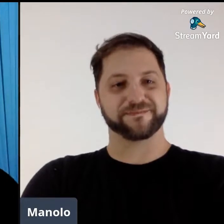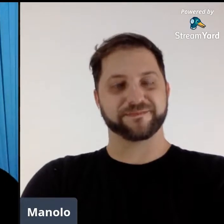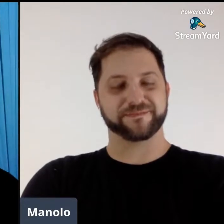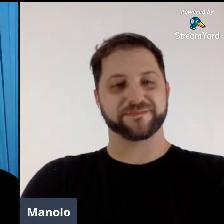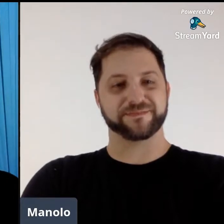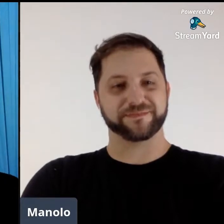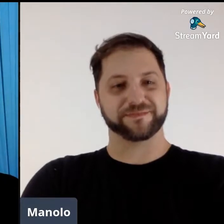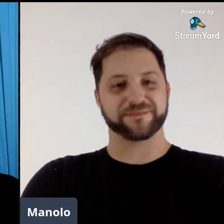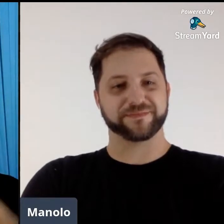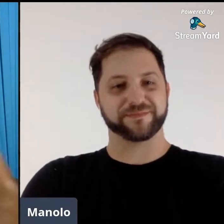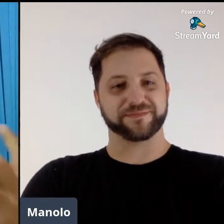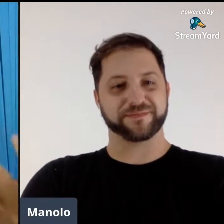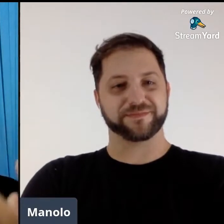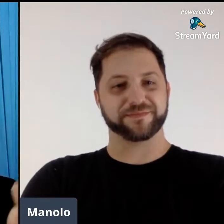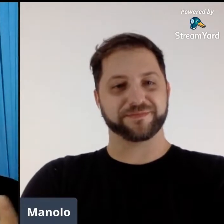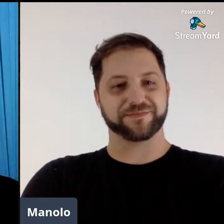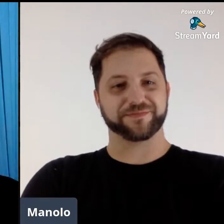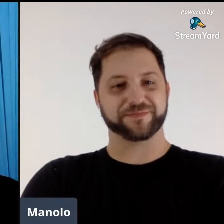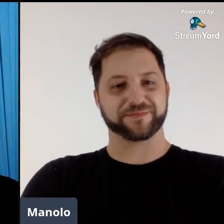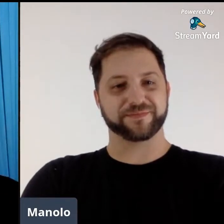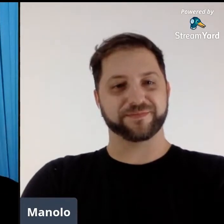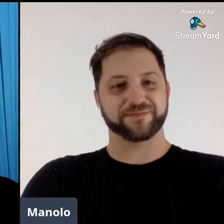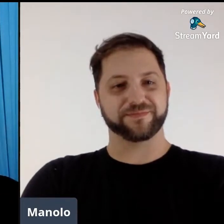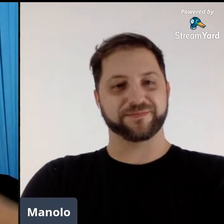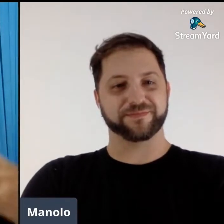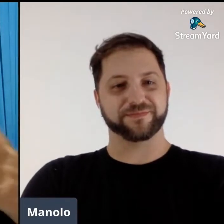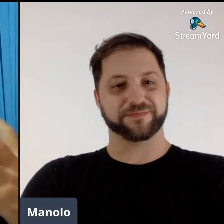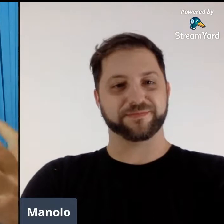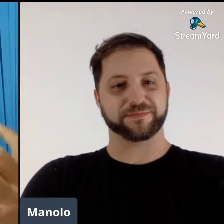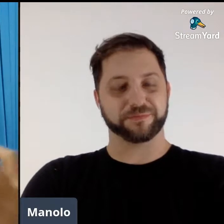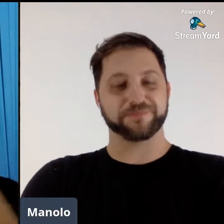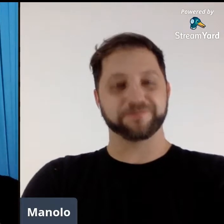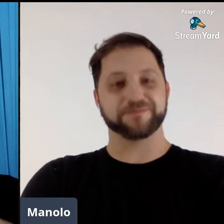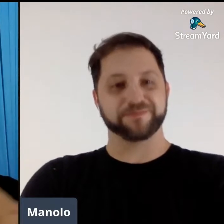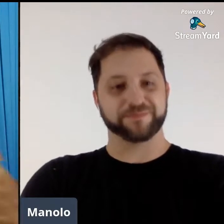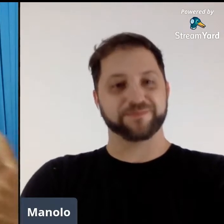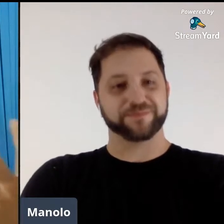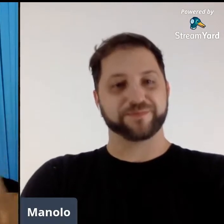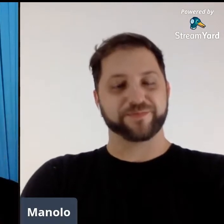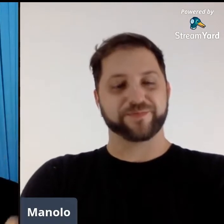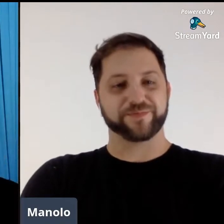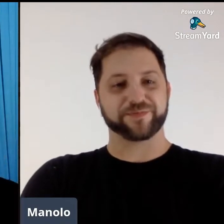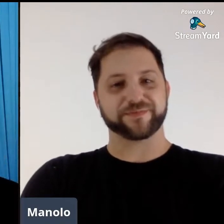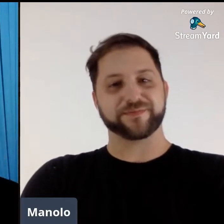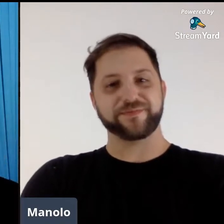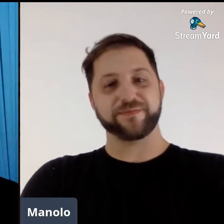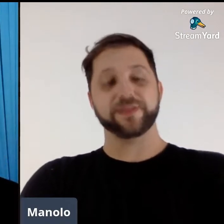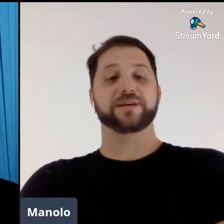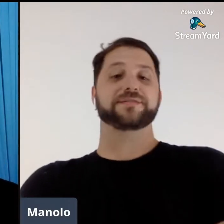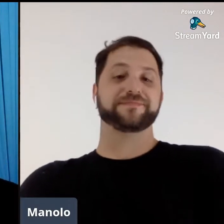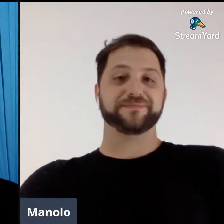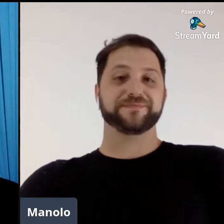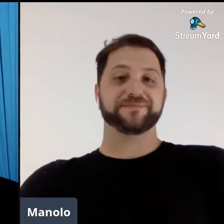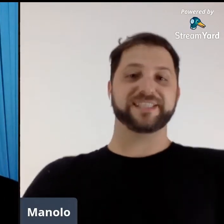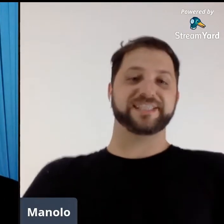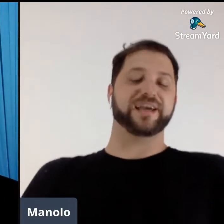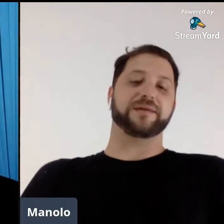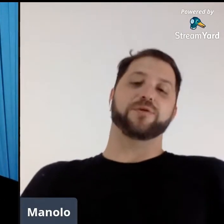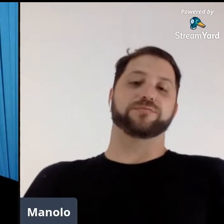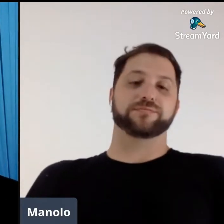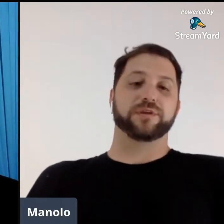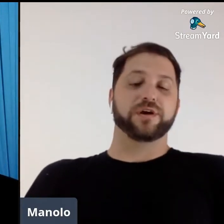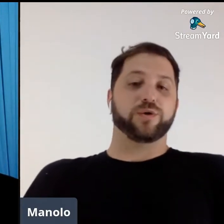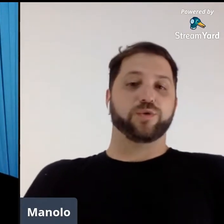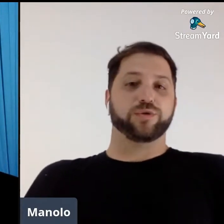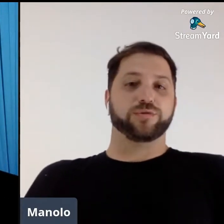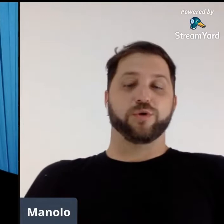falante? Dá uma ideia para a gente assim do mundo do surdo, do que o surdo enfrenta na sociedade atual, por